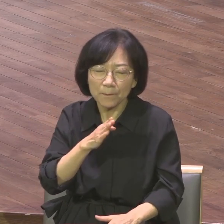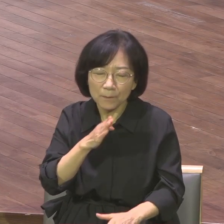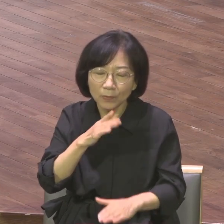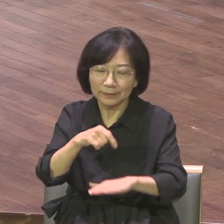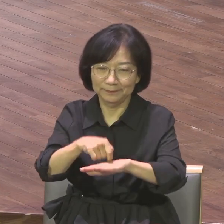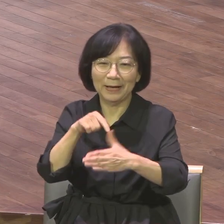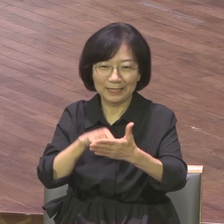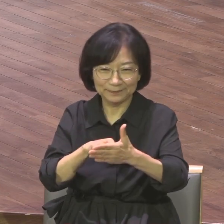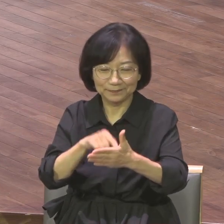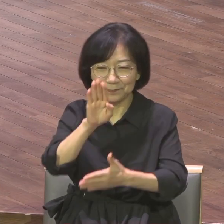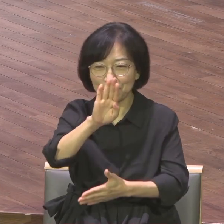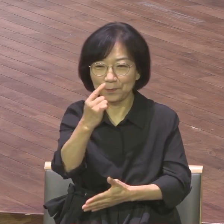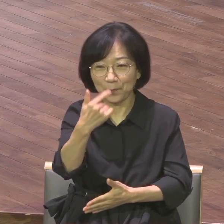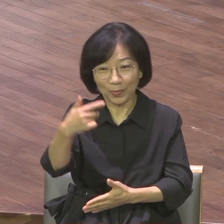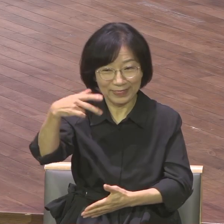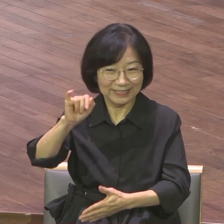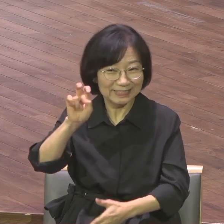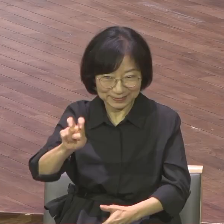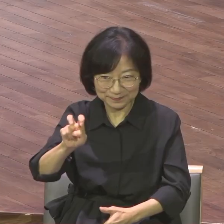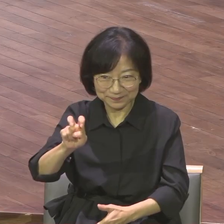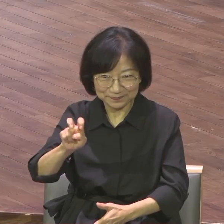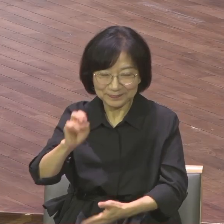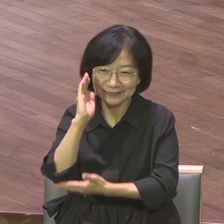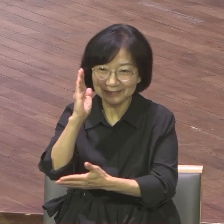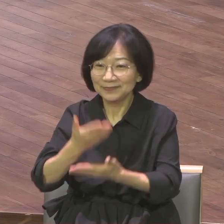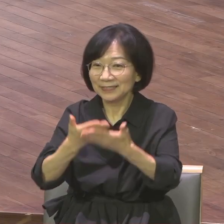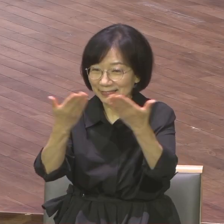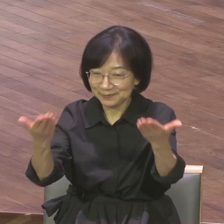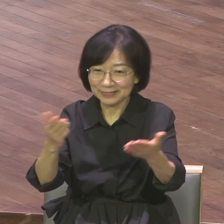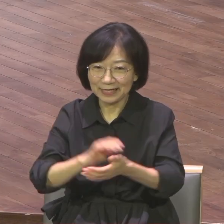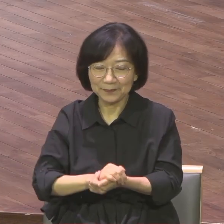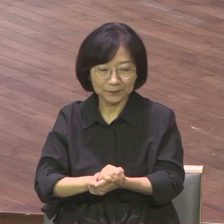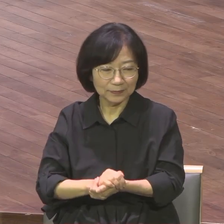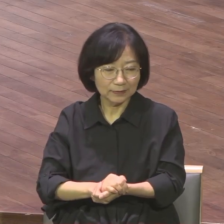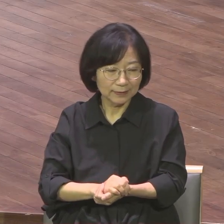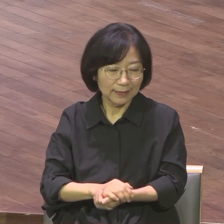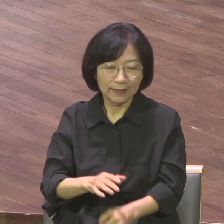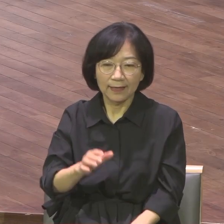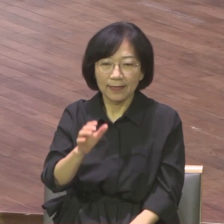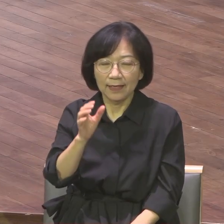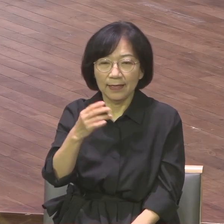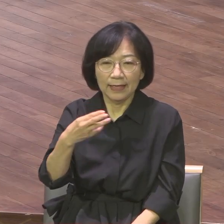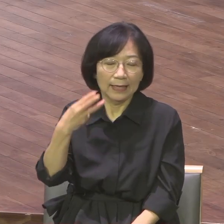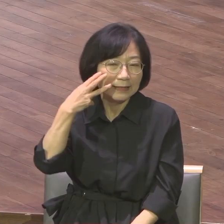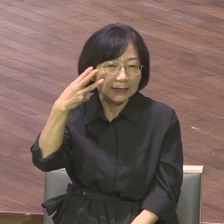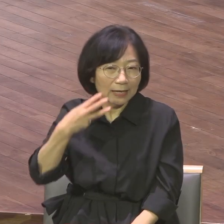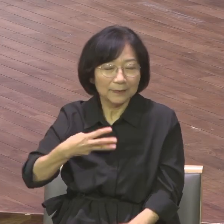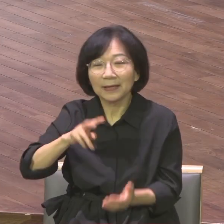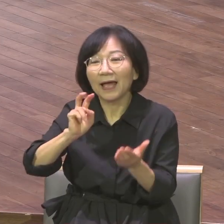드립니다. 예레미야 애가, 이 애가라는 히브리 말로 에카라는데